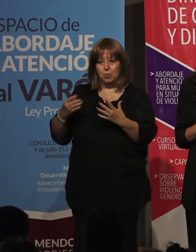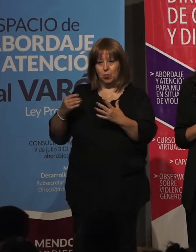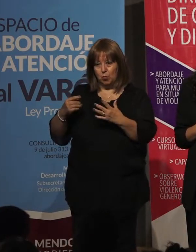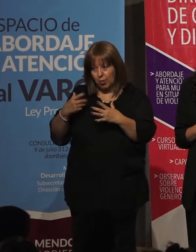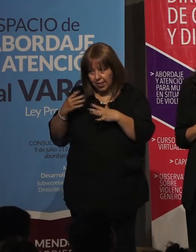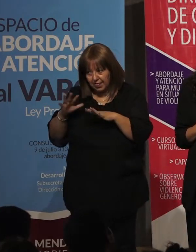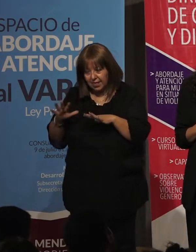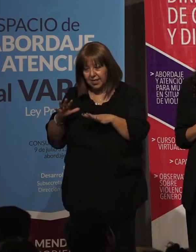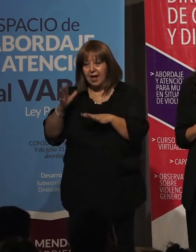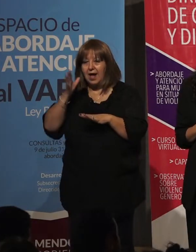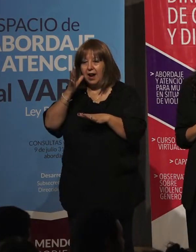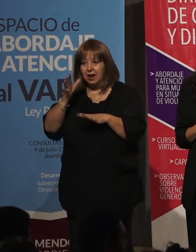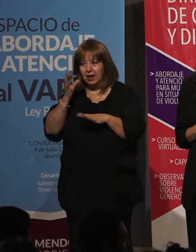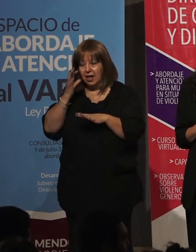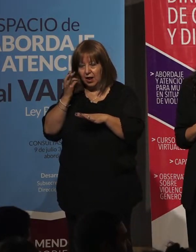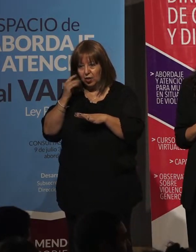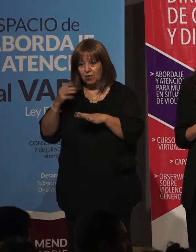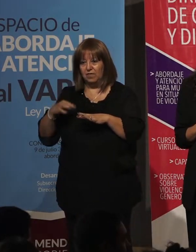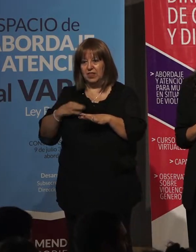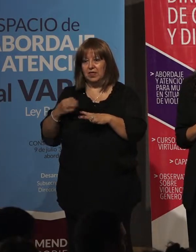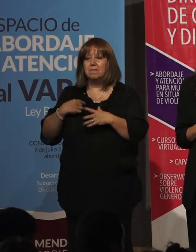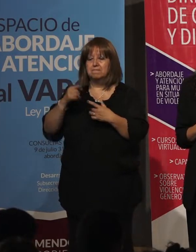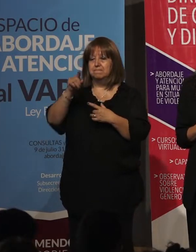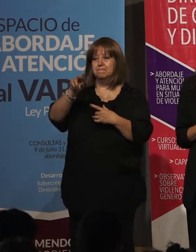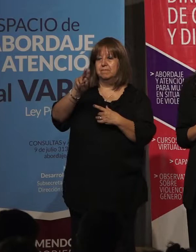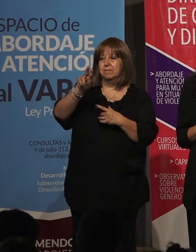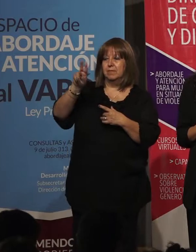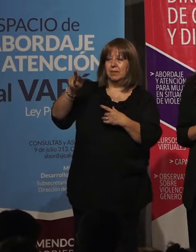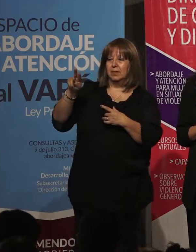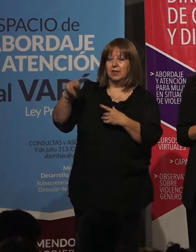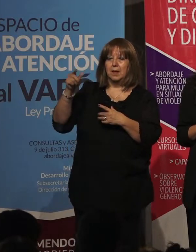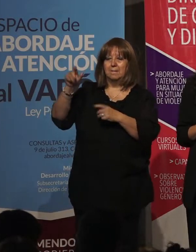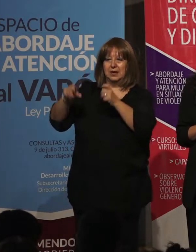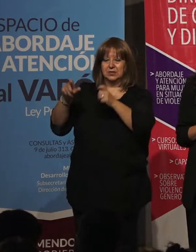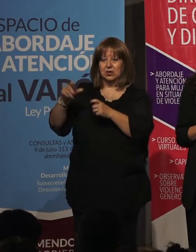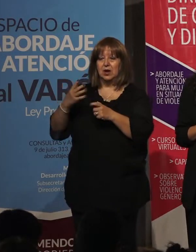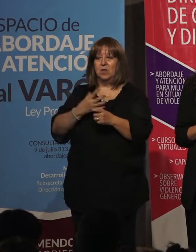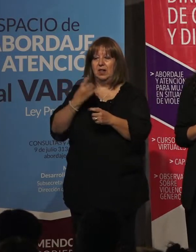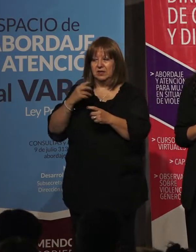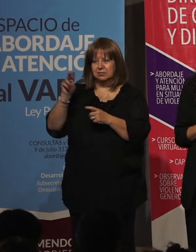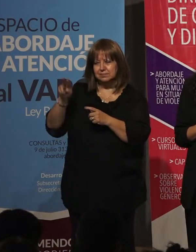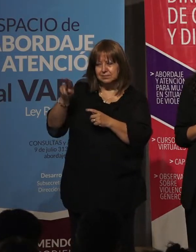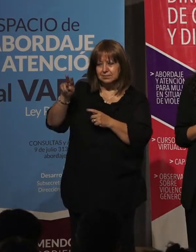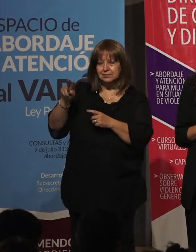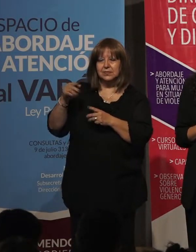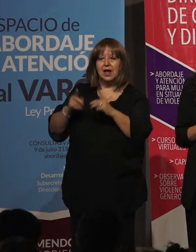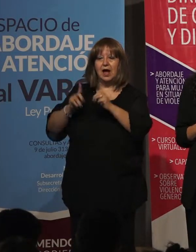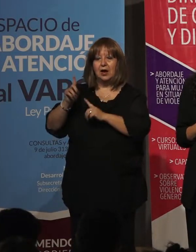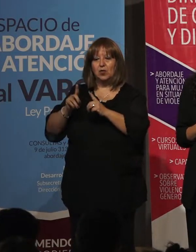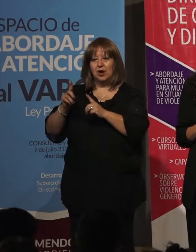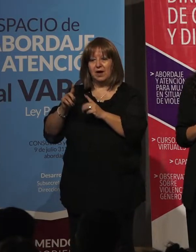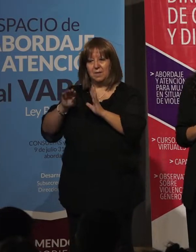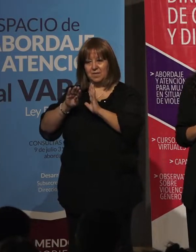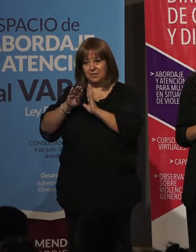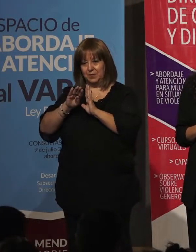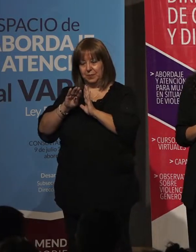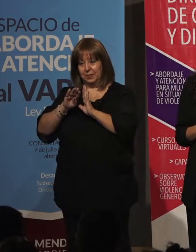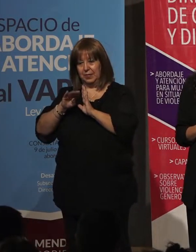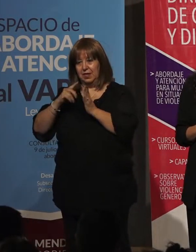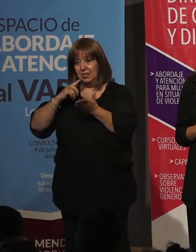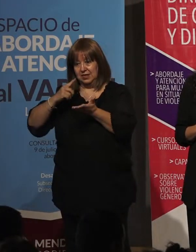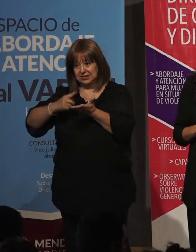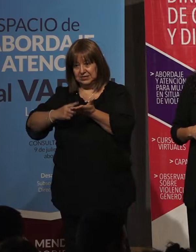de protección, que nosotras hacemos ese análisis también en la dirección, y que muchas veces algunas medidas,